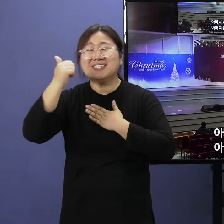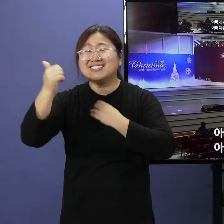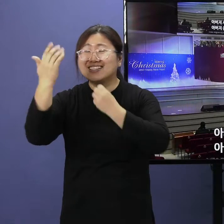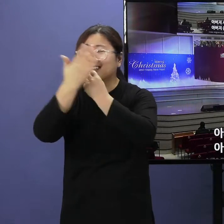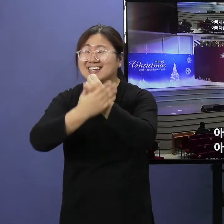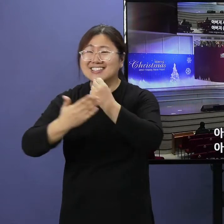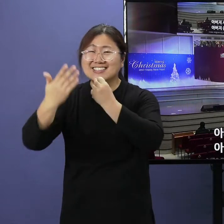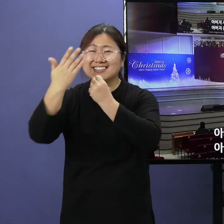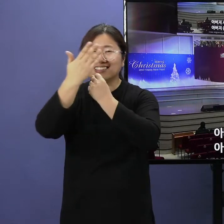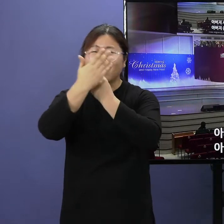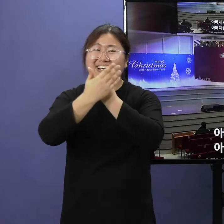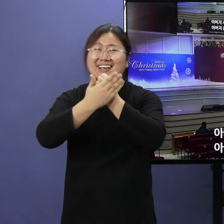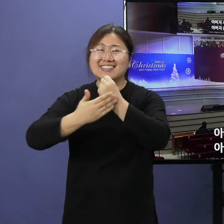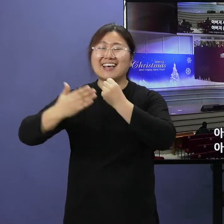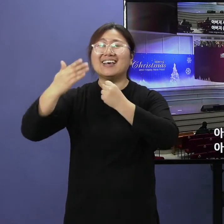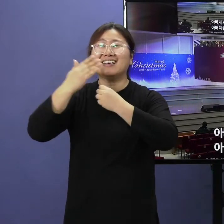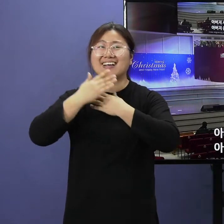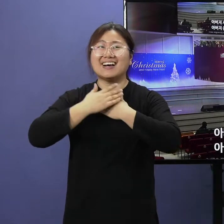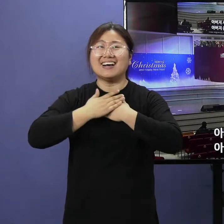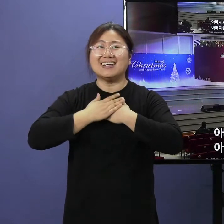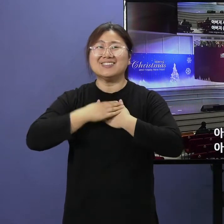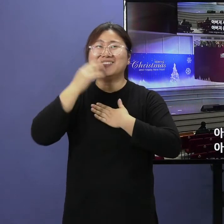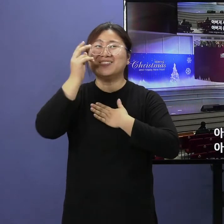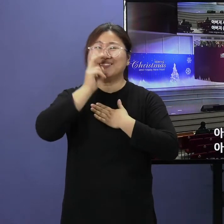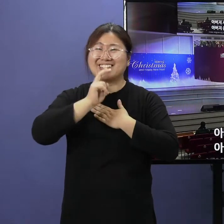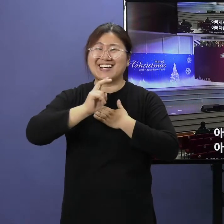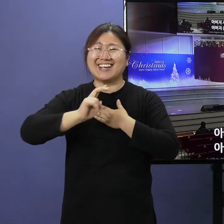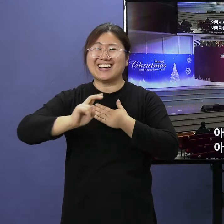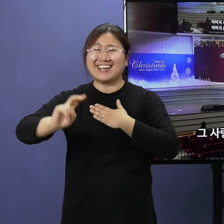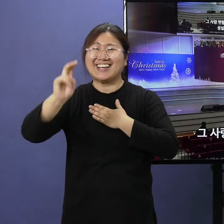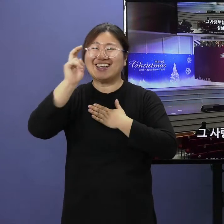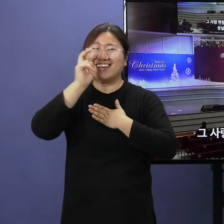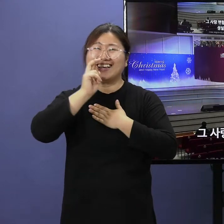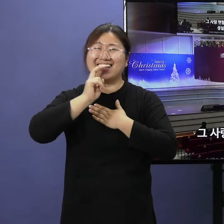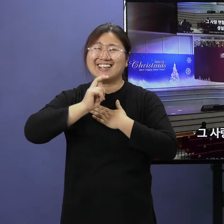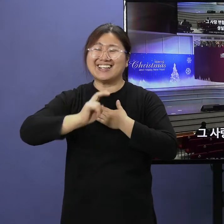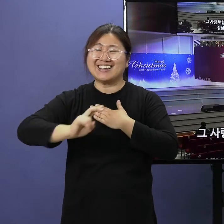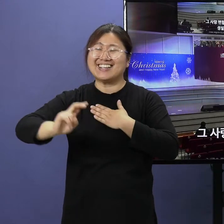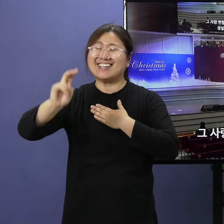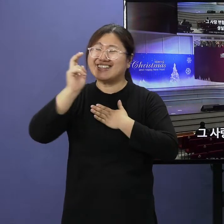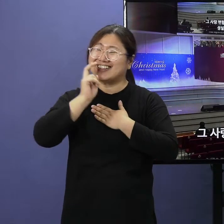아버지 은혜 내가 노래해.